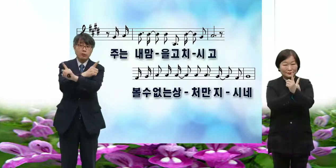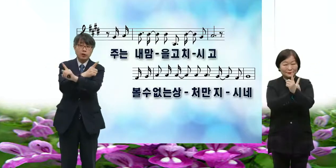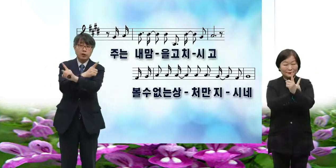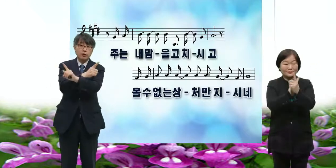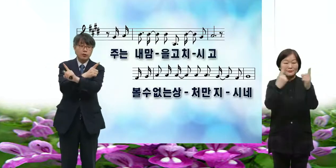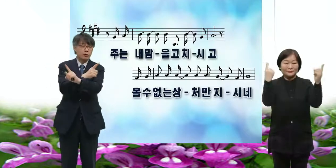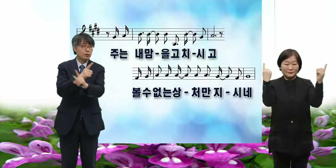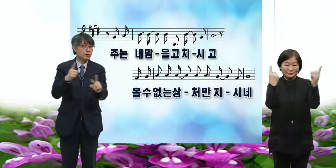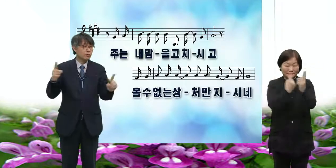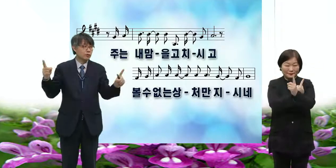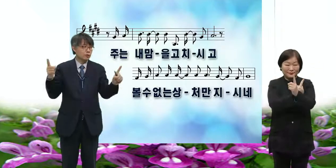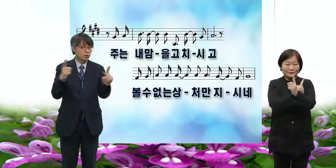거예요.